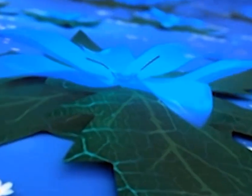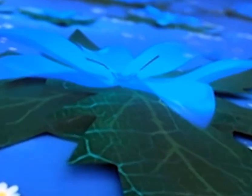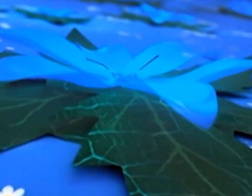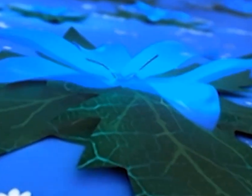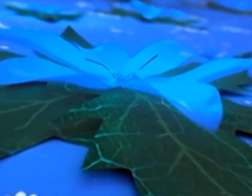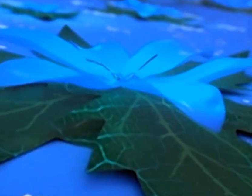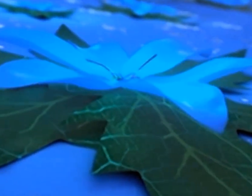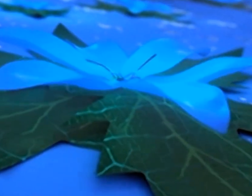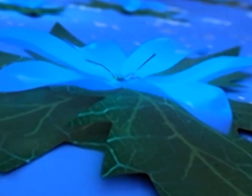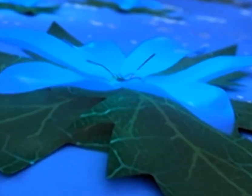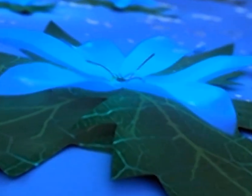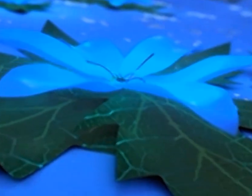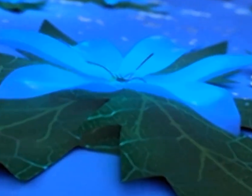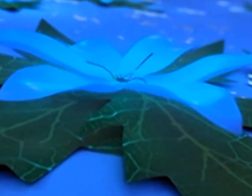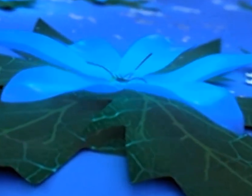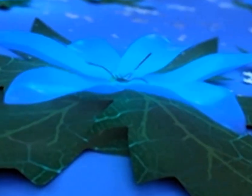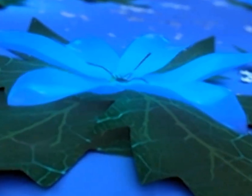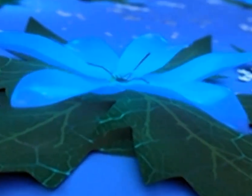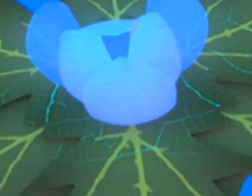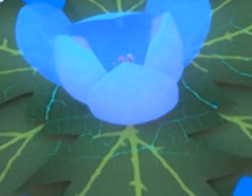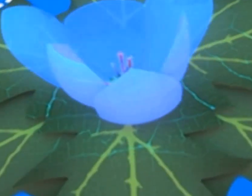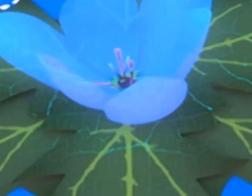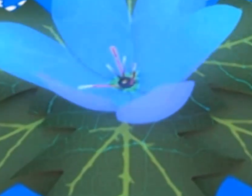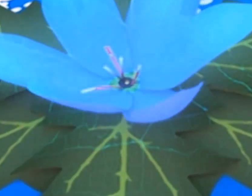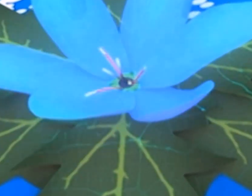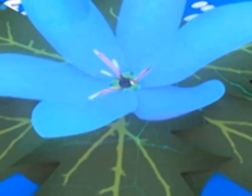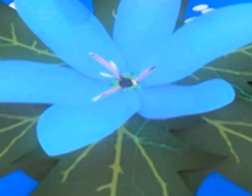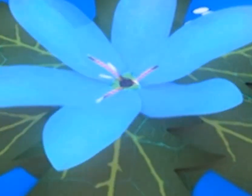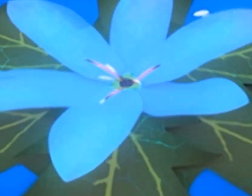جذبہ عطایا الہی